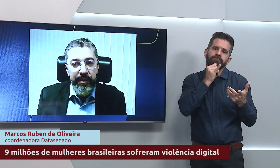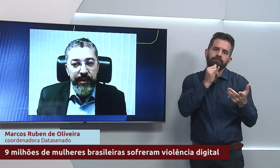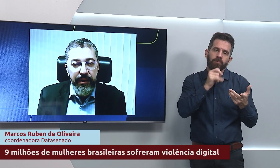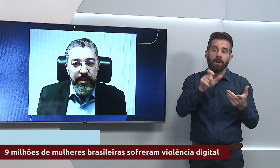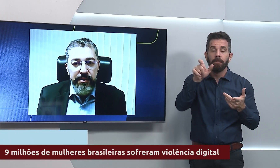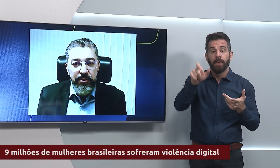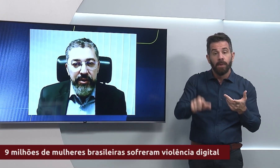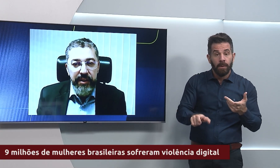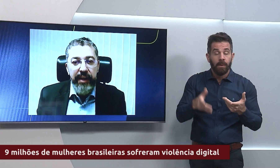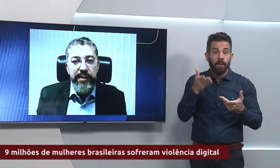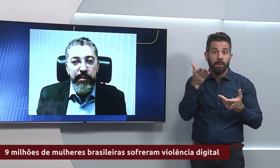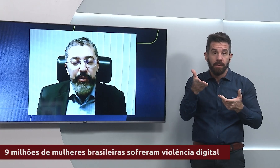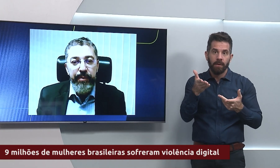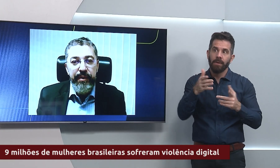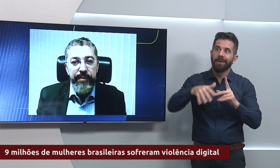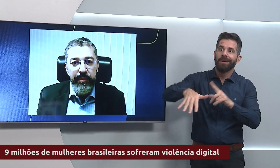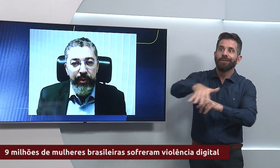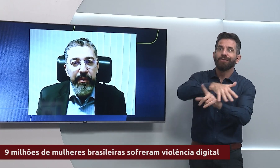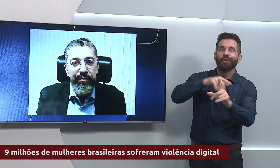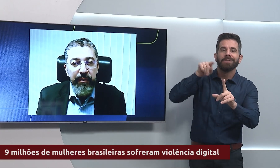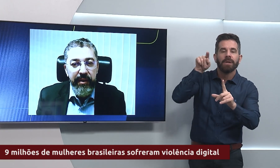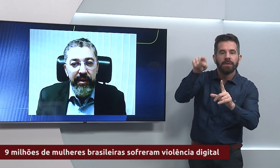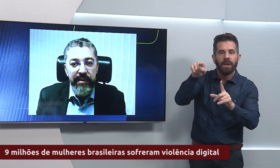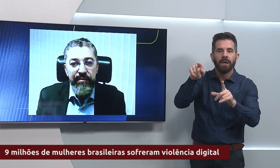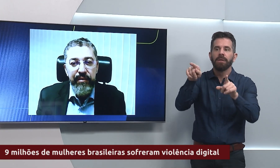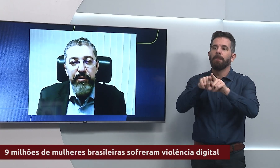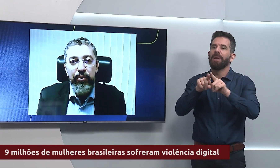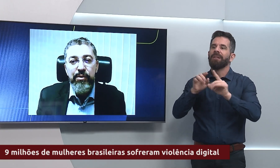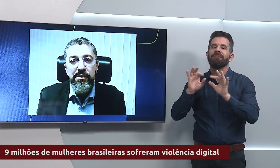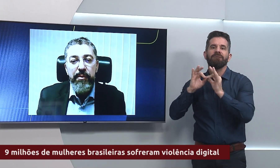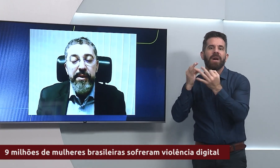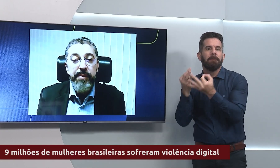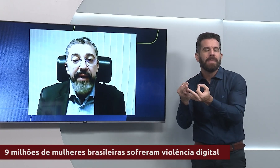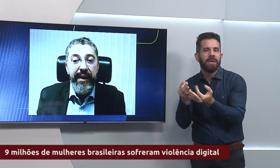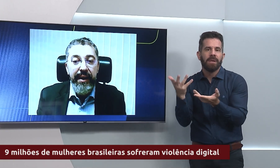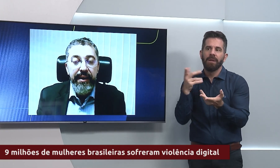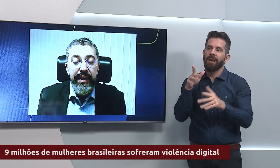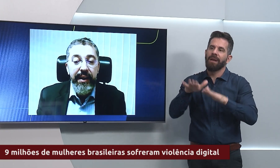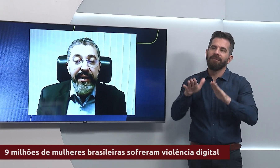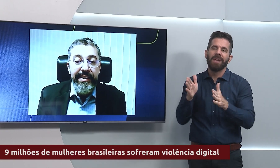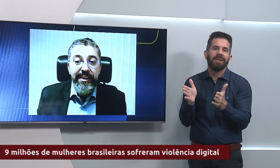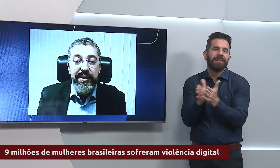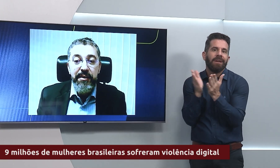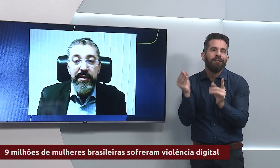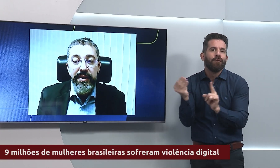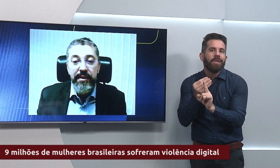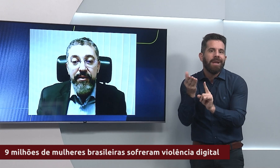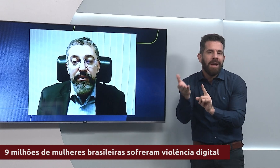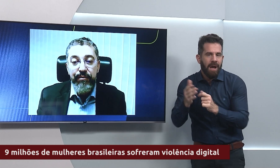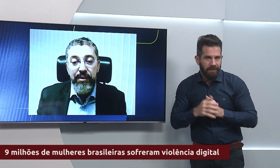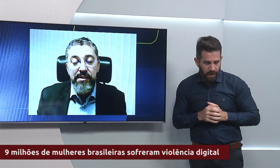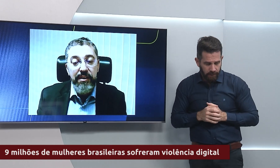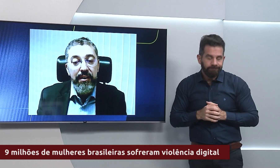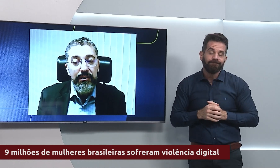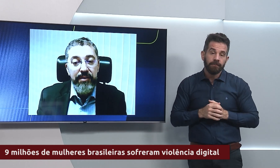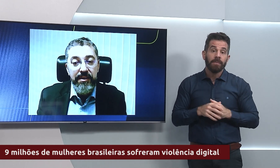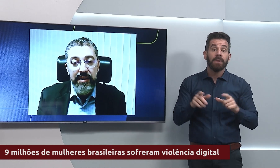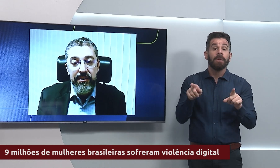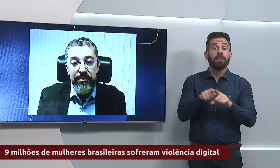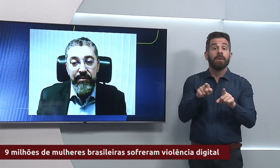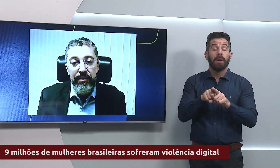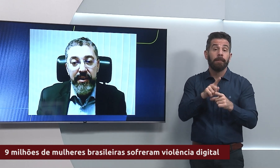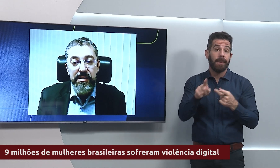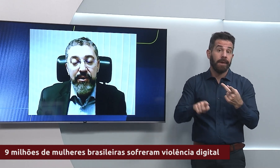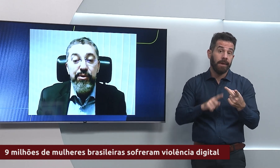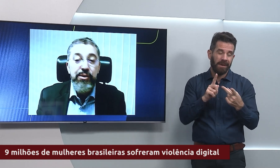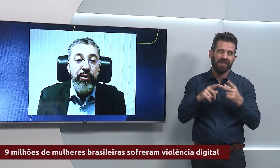da própria sociedade, da própria família, que vive uma condição mais precária. E tem também, influenciando nessa